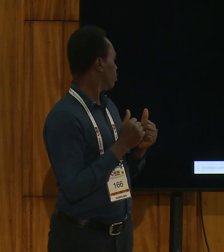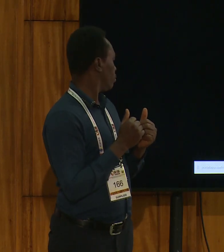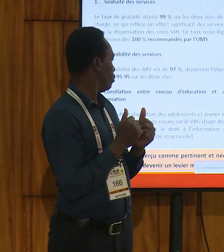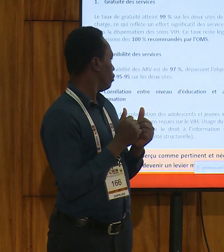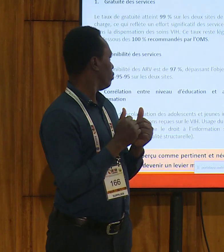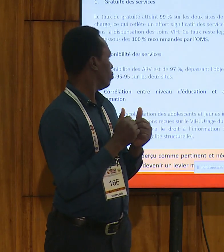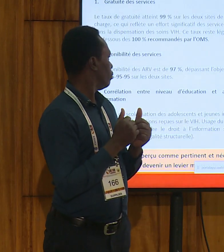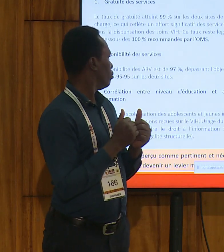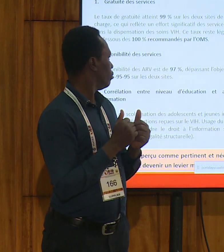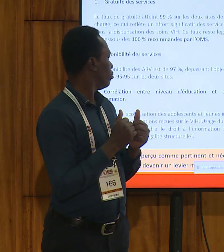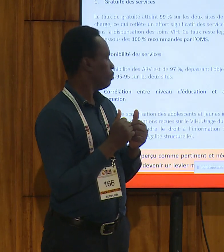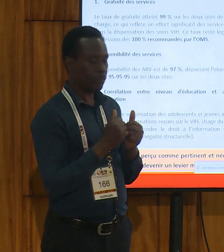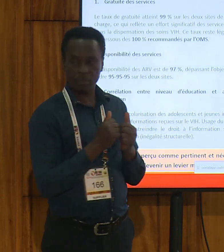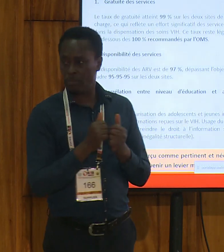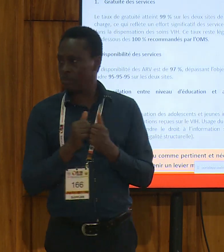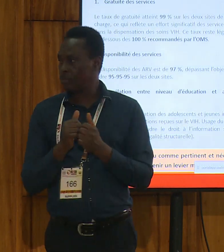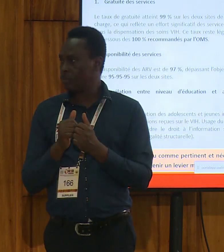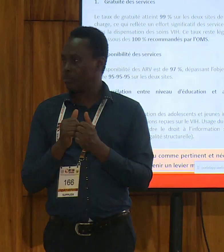OK.